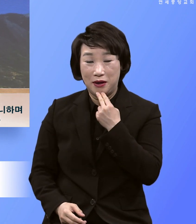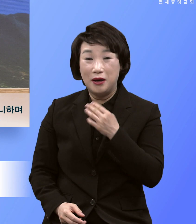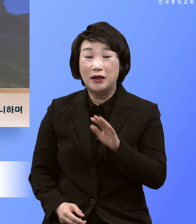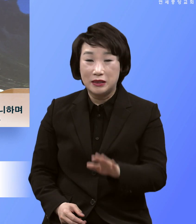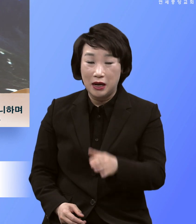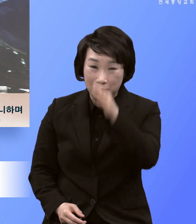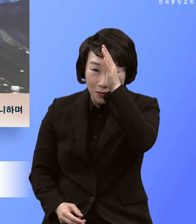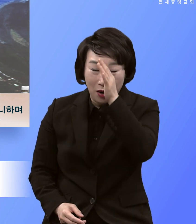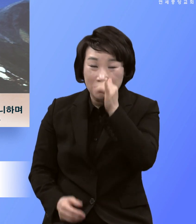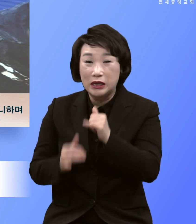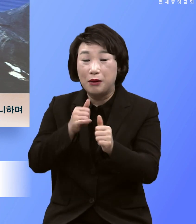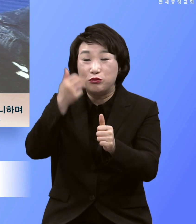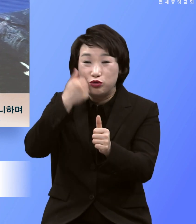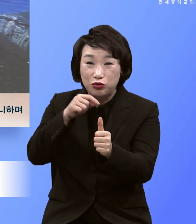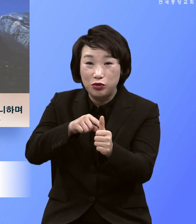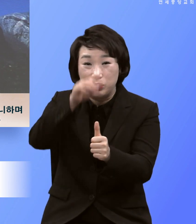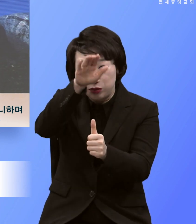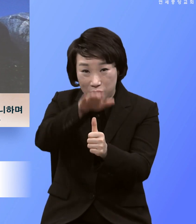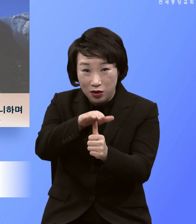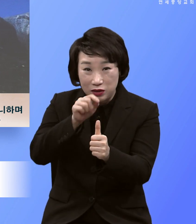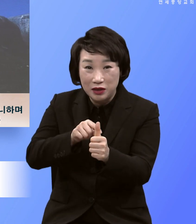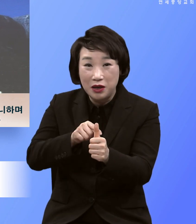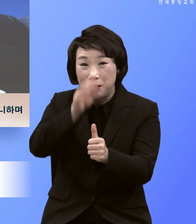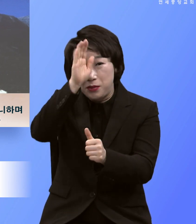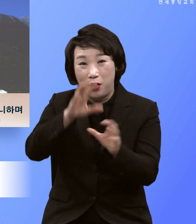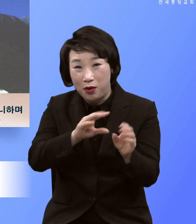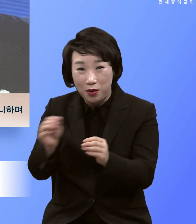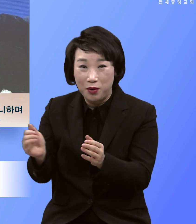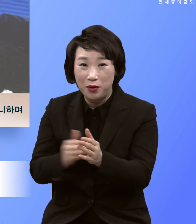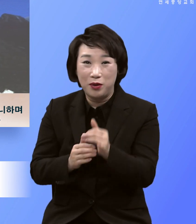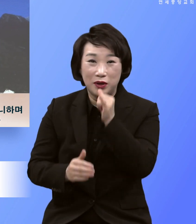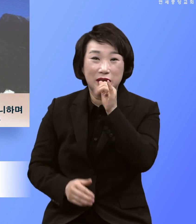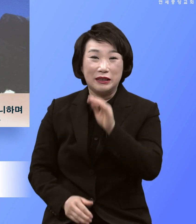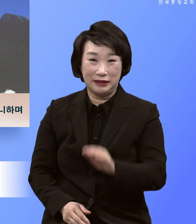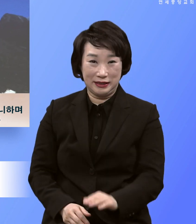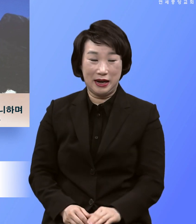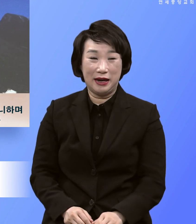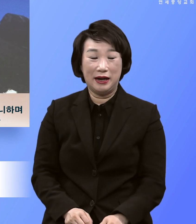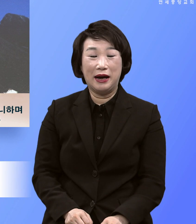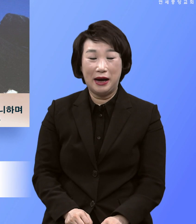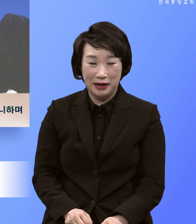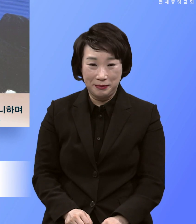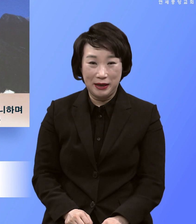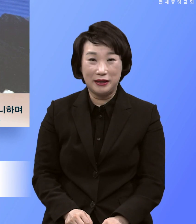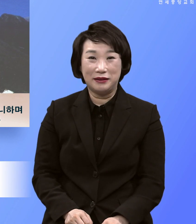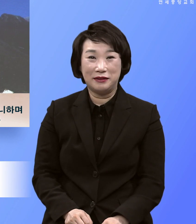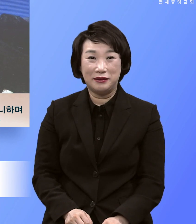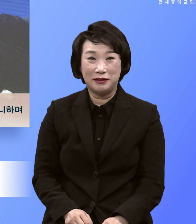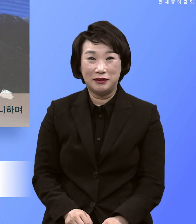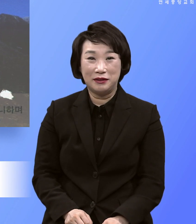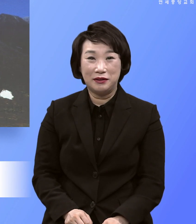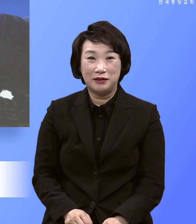받지 아니하며 병든 사람에게 손을 얹은 적 나으리라 하시다.